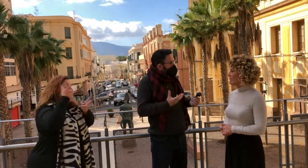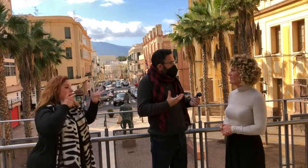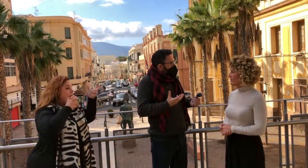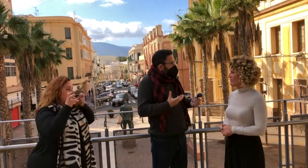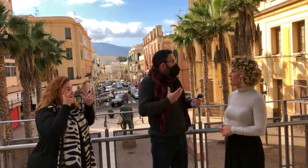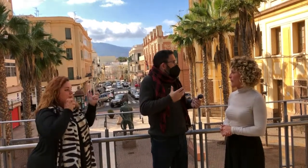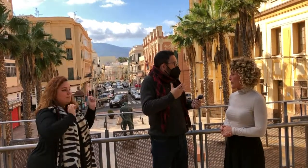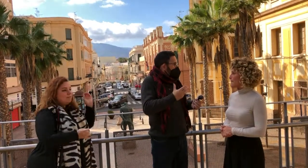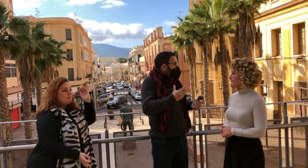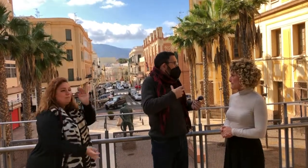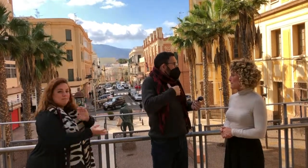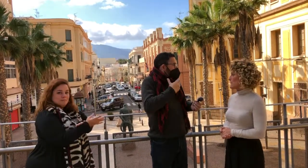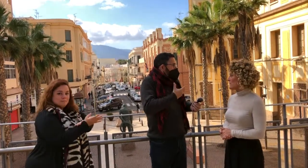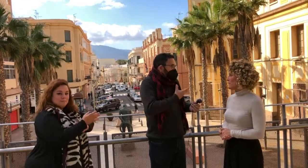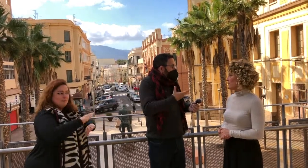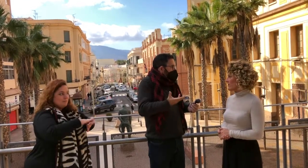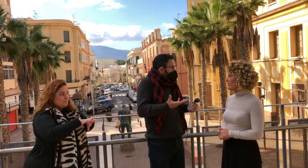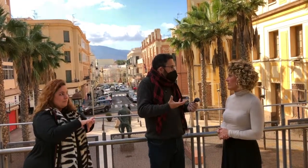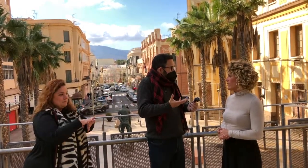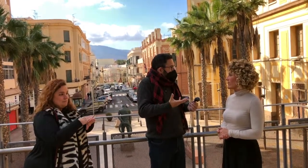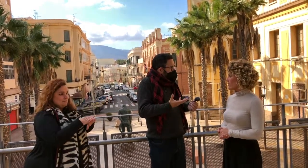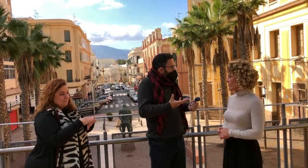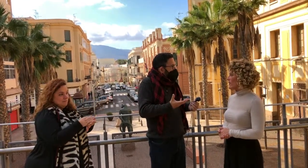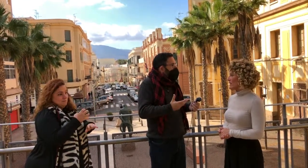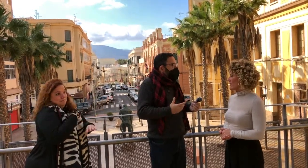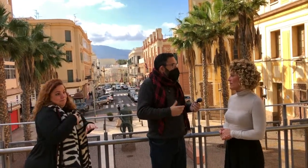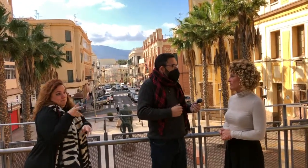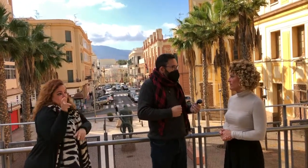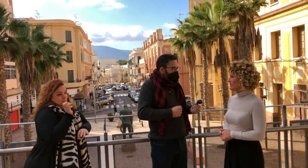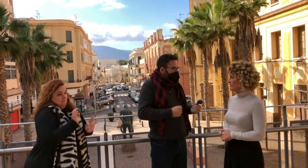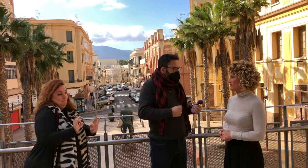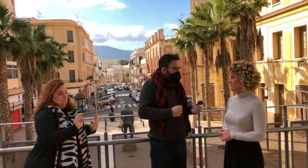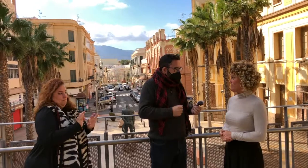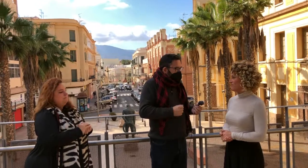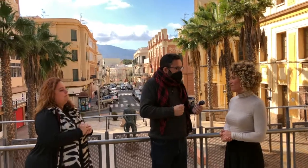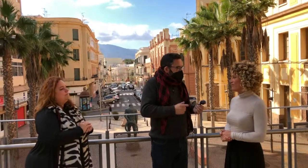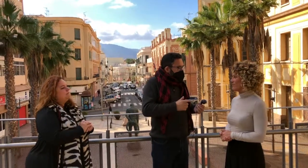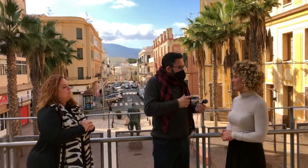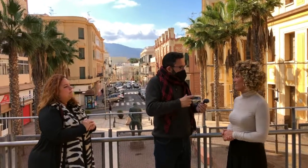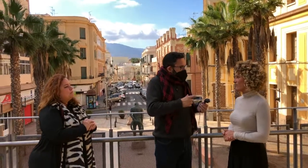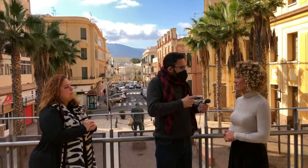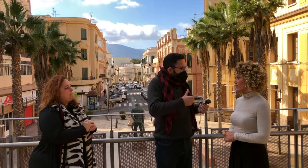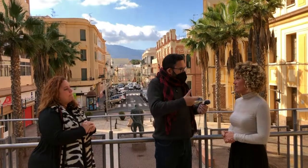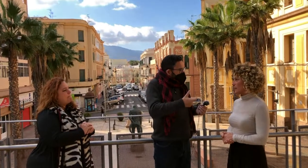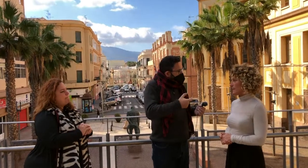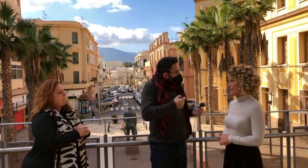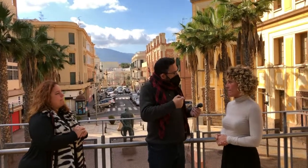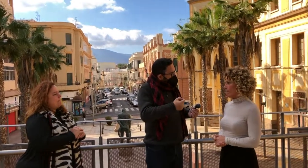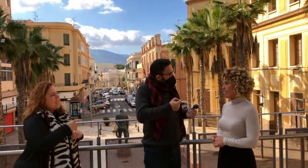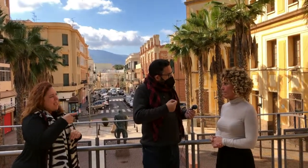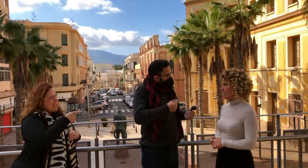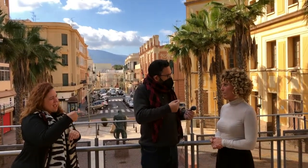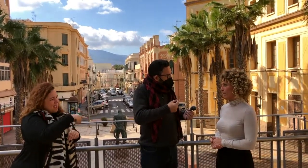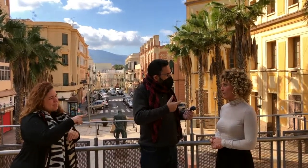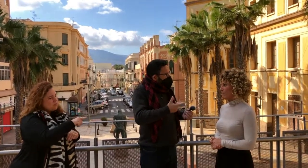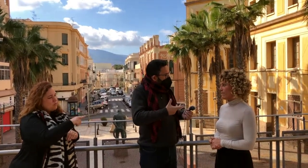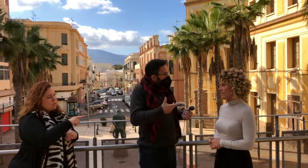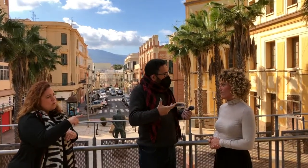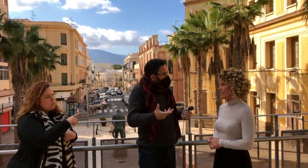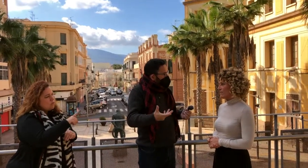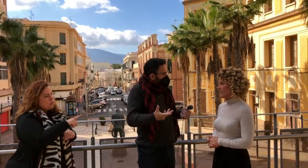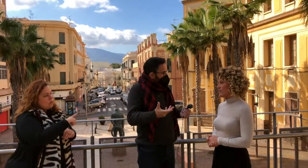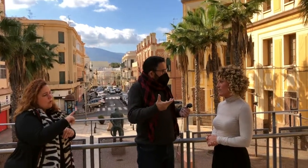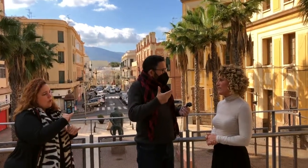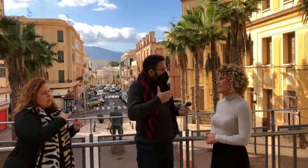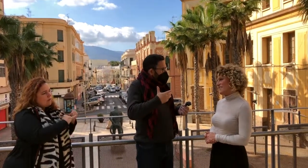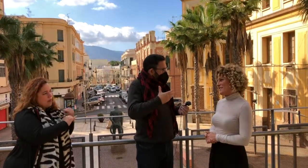rodea al chico, de aquellas cosas que no, por desgracia, no puede sentir. Y eso hará que tengáis una cierta unión con